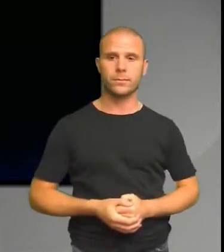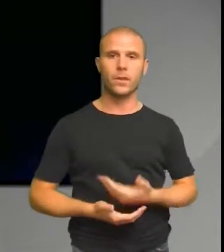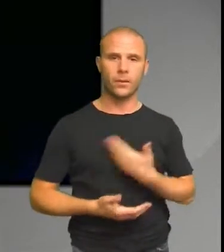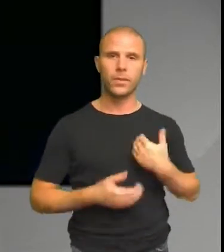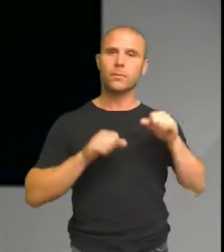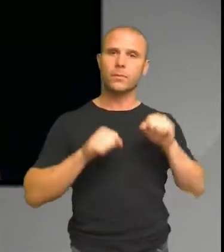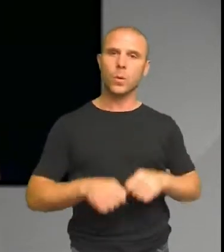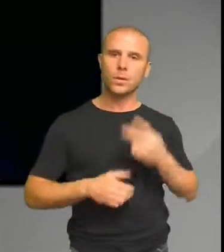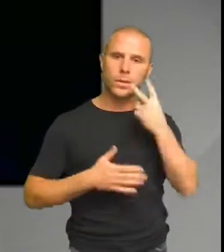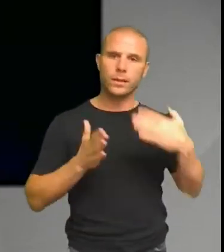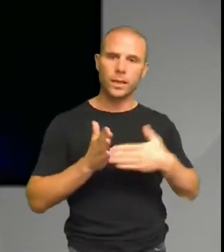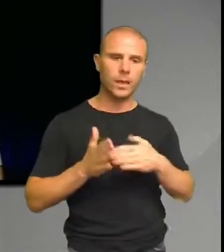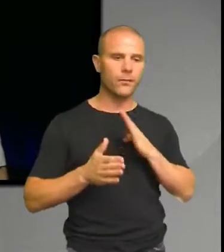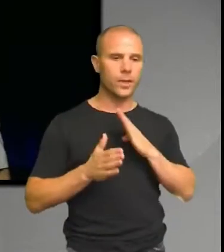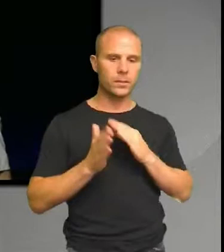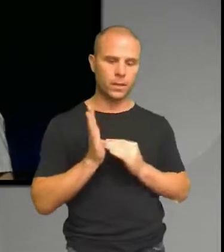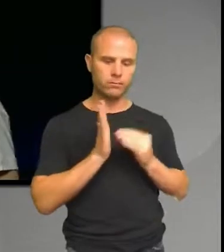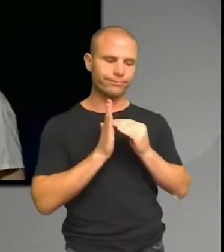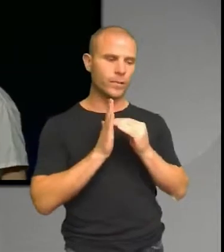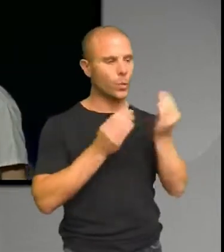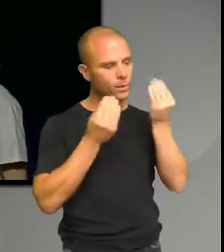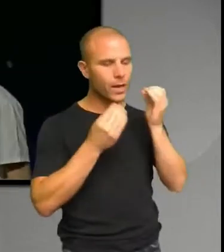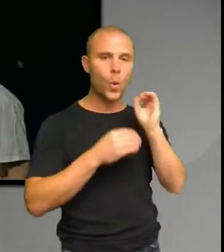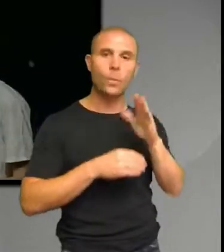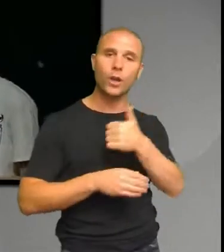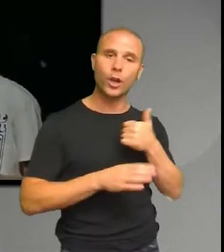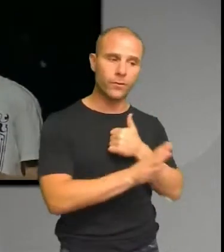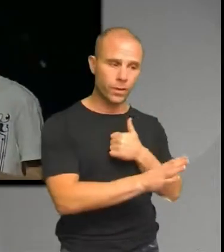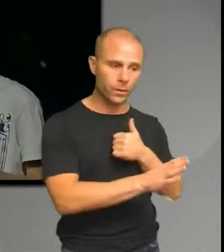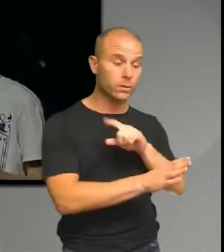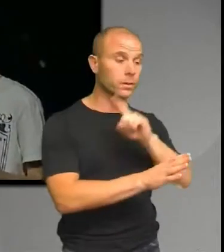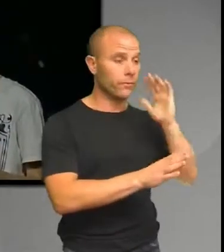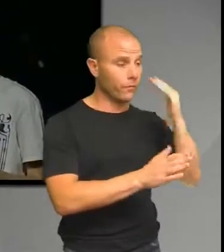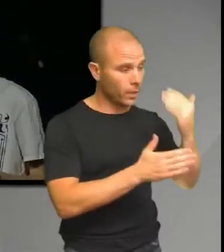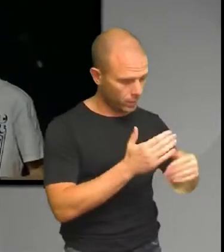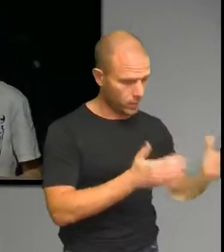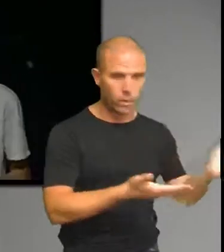se till att det finns kompletterande utbildningar och anställningar för nyanlända.